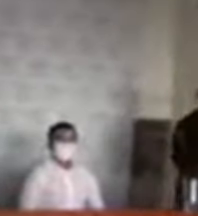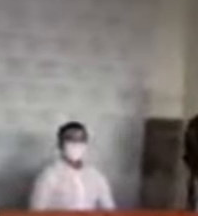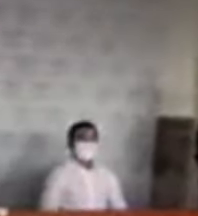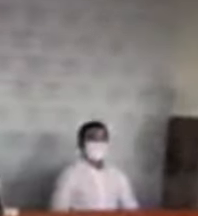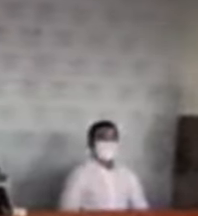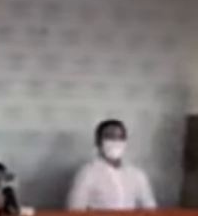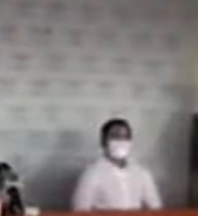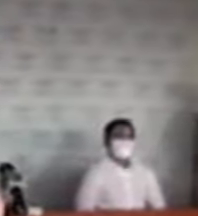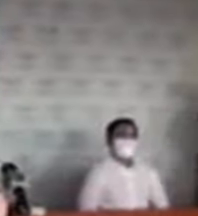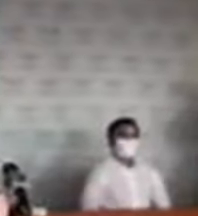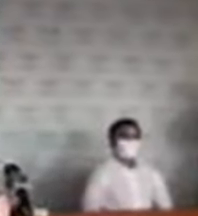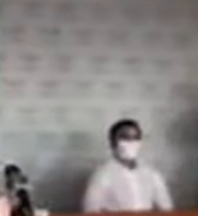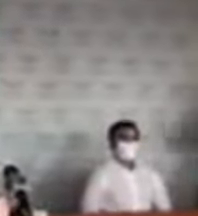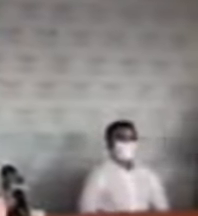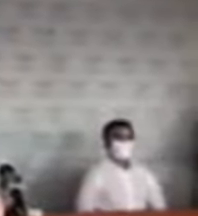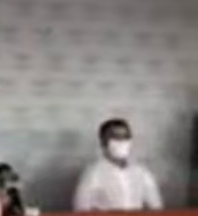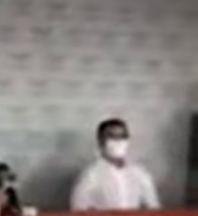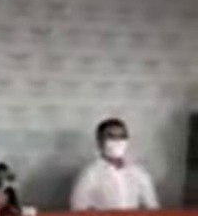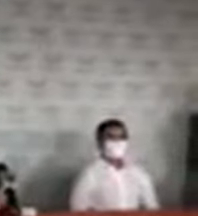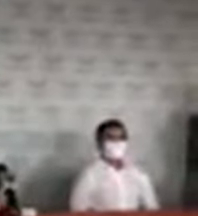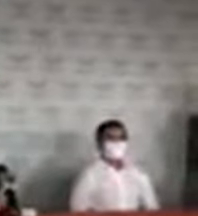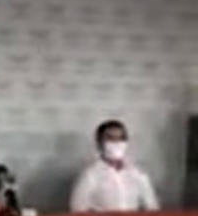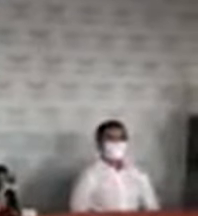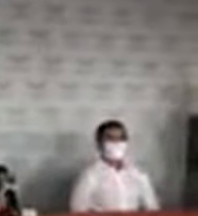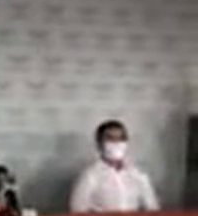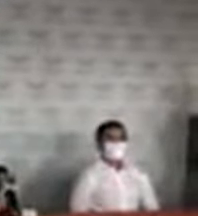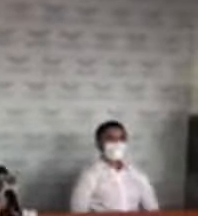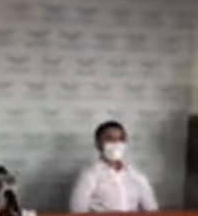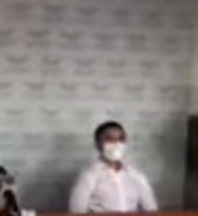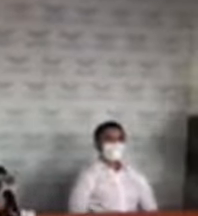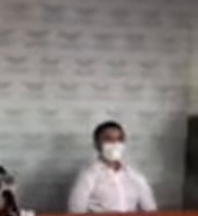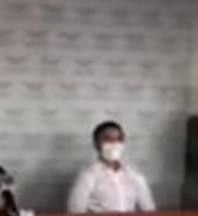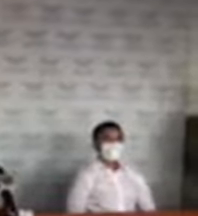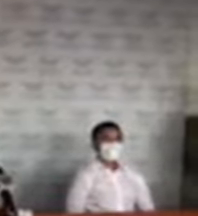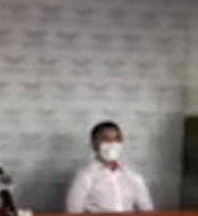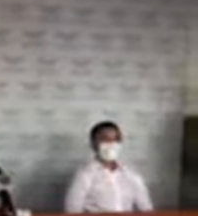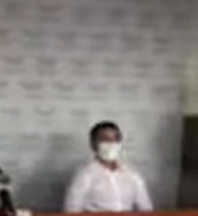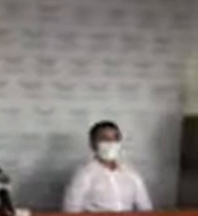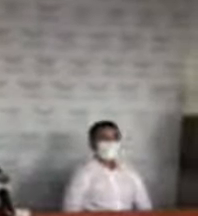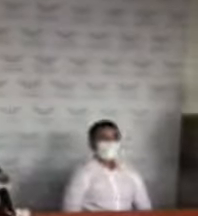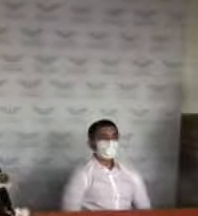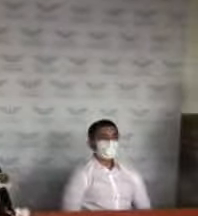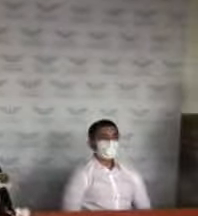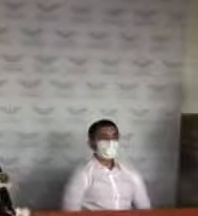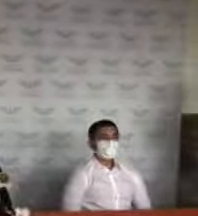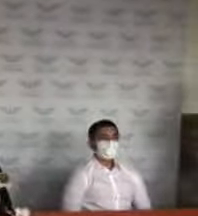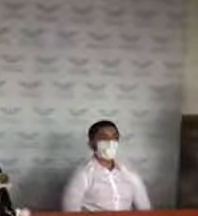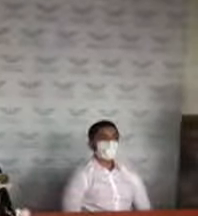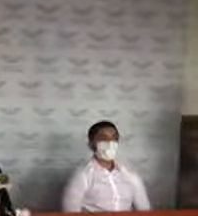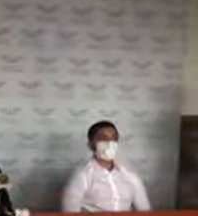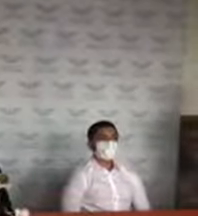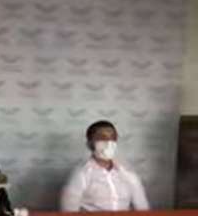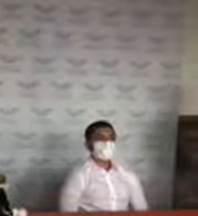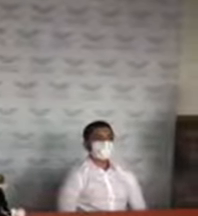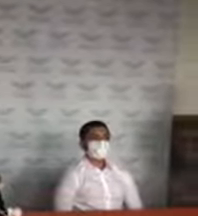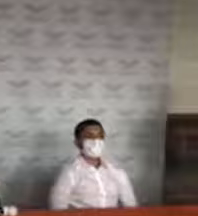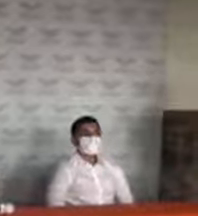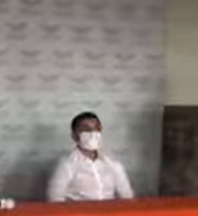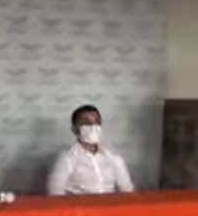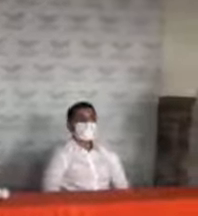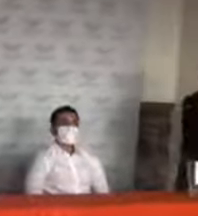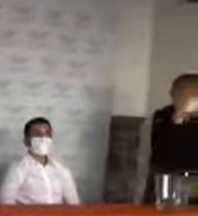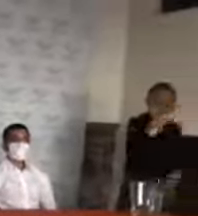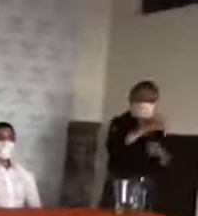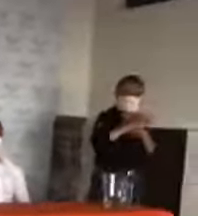¿Quién no conoce a Pastora Ferraz? A ver, levante la mano quien no conoce a Pastora Ferraz y sus esfuerzos.